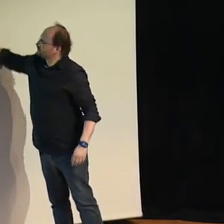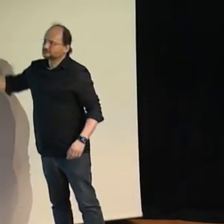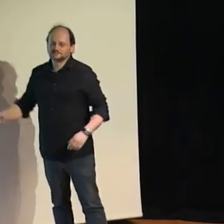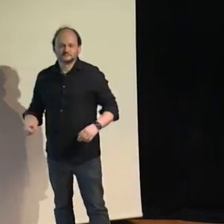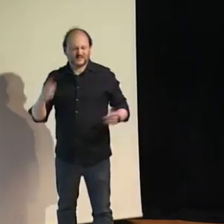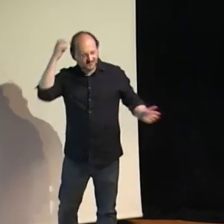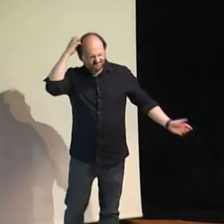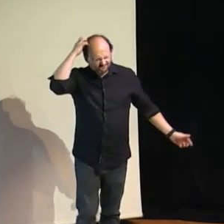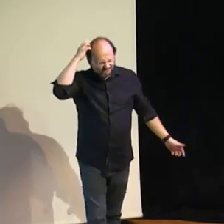Par exemple, celui-ci.